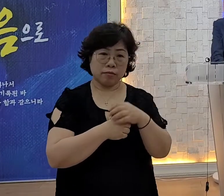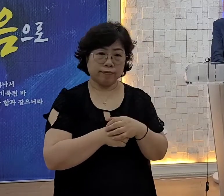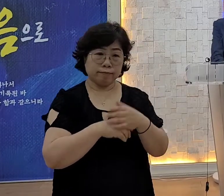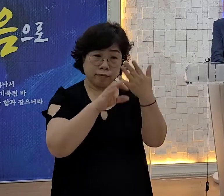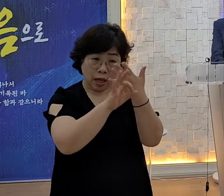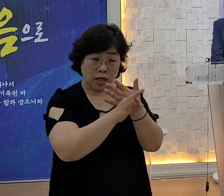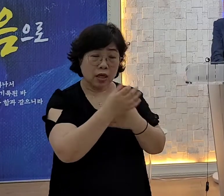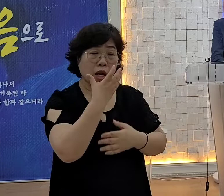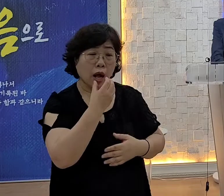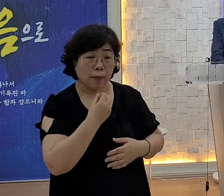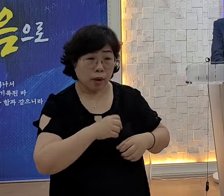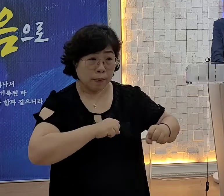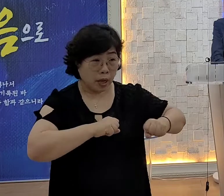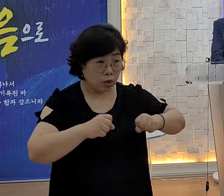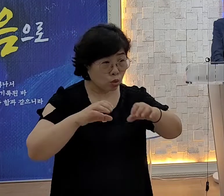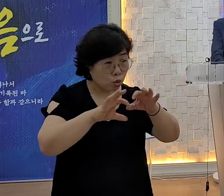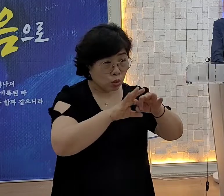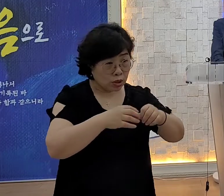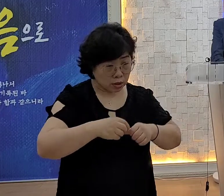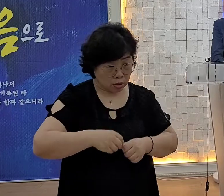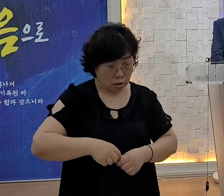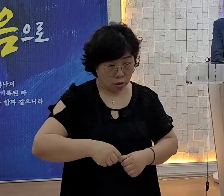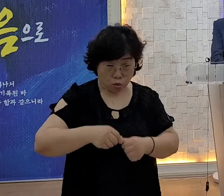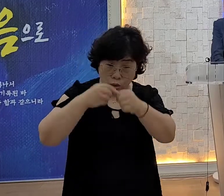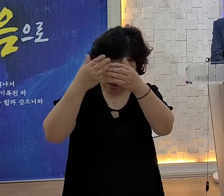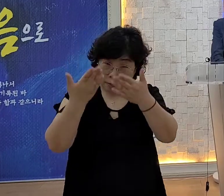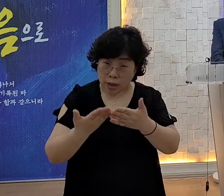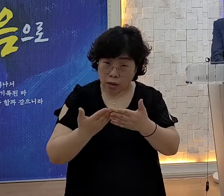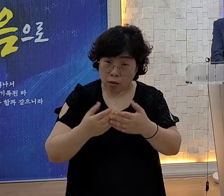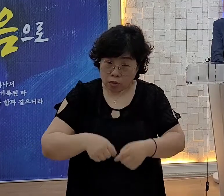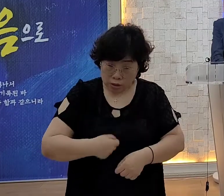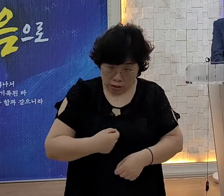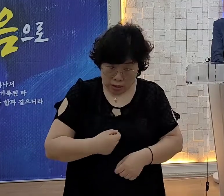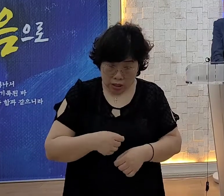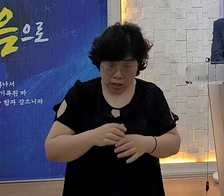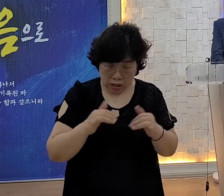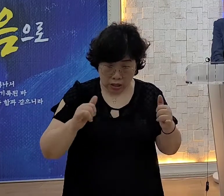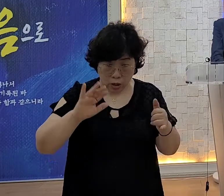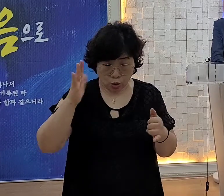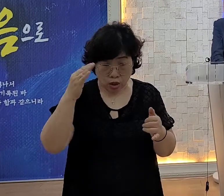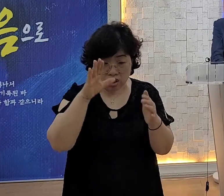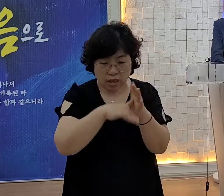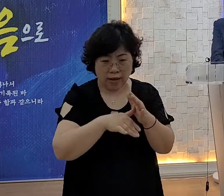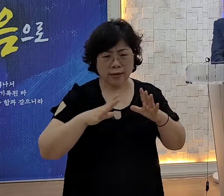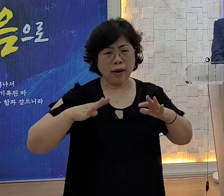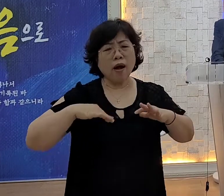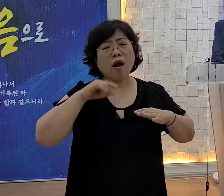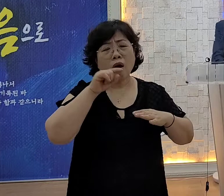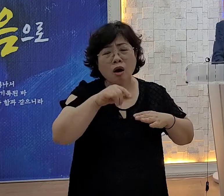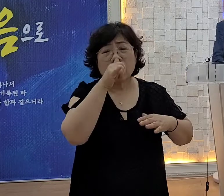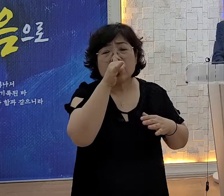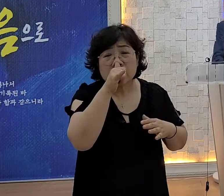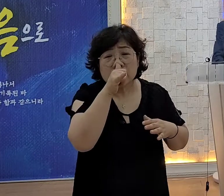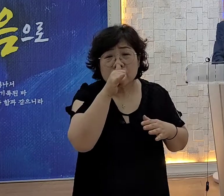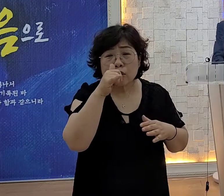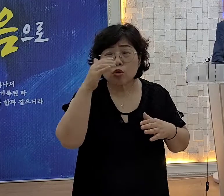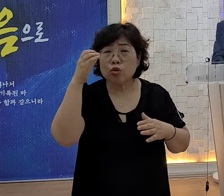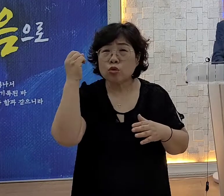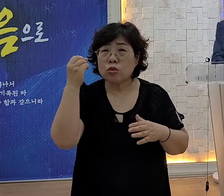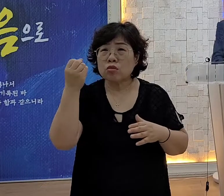아브라함이 행위로서 어렵다 하심을 받았으면 자랑할 것이 있으려니와 하나님